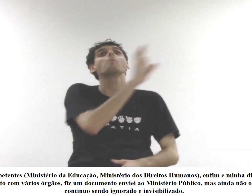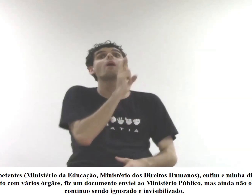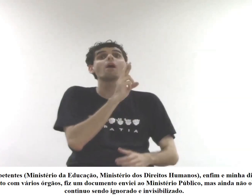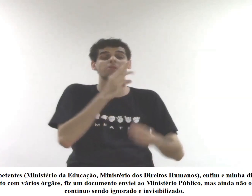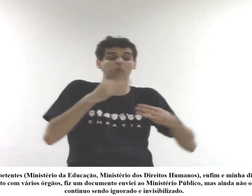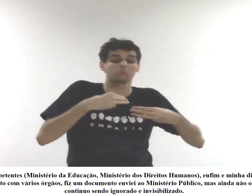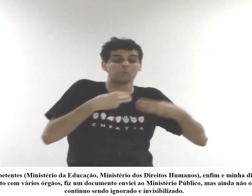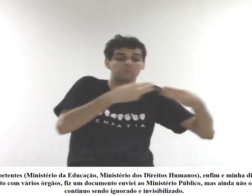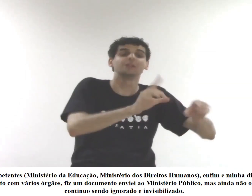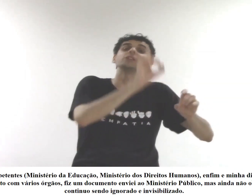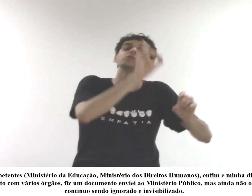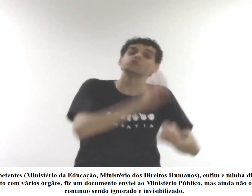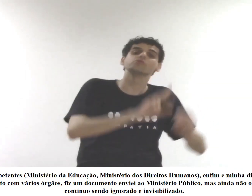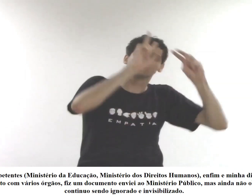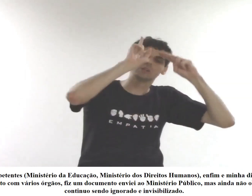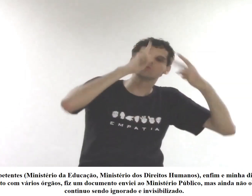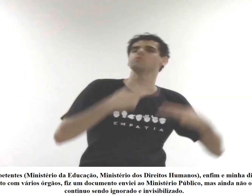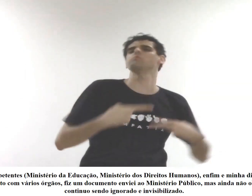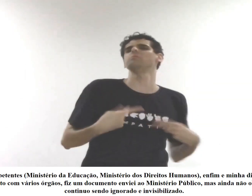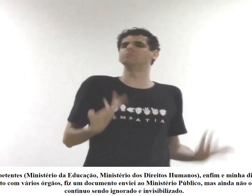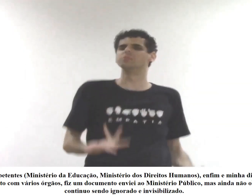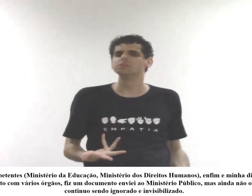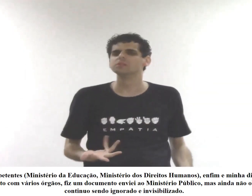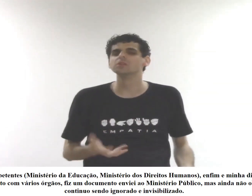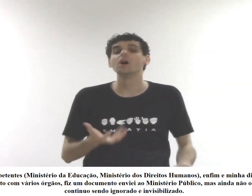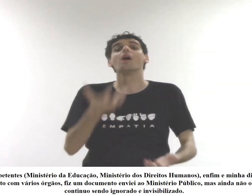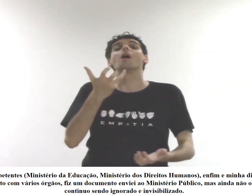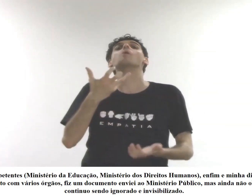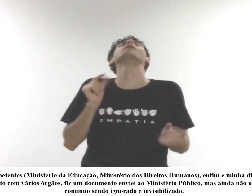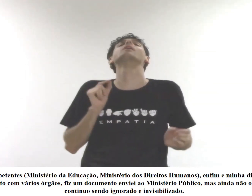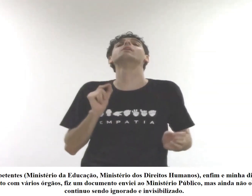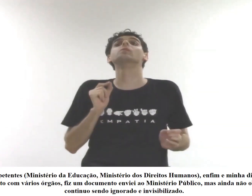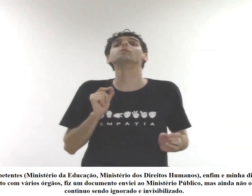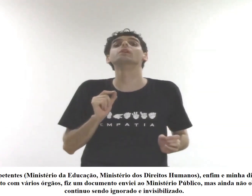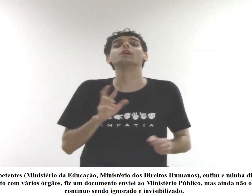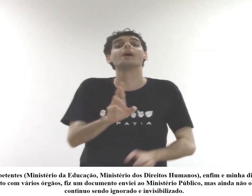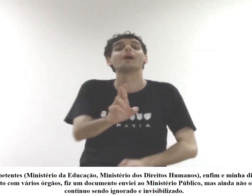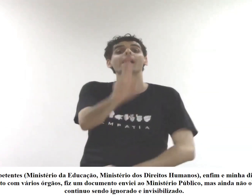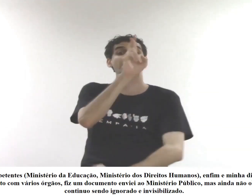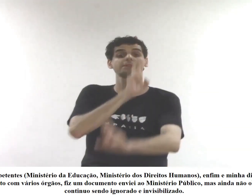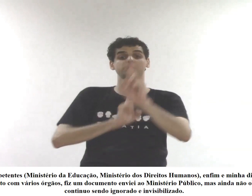competentes, enfim, e não tenho a resposta em minha dignidade humana.